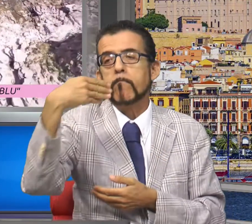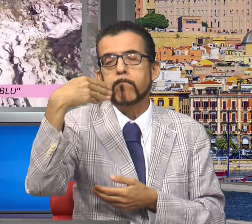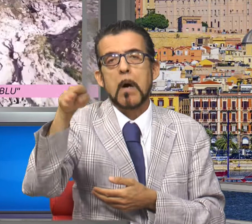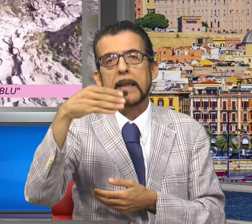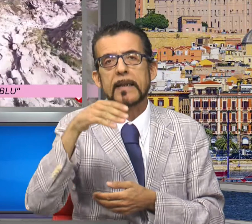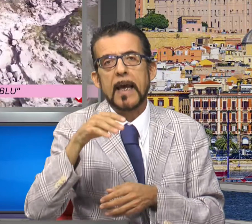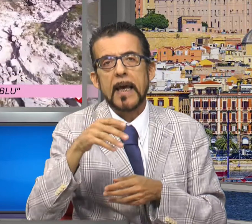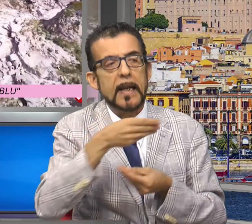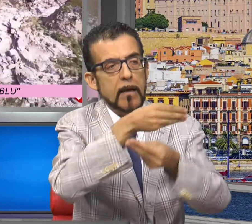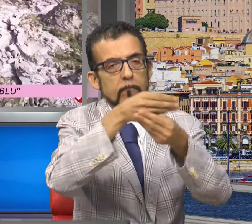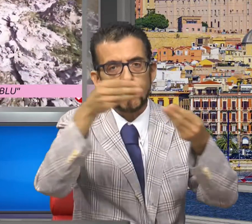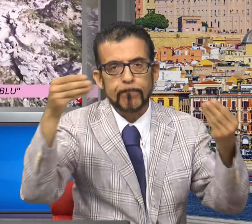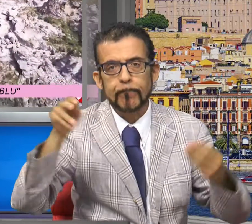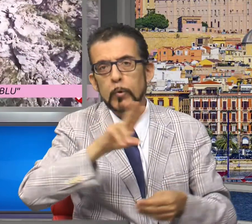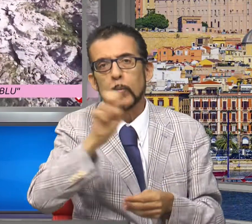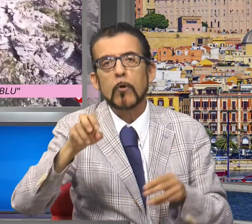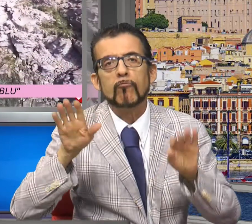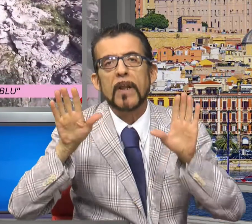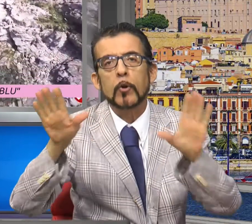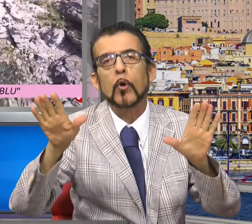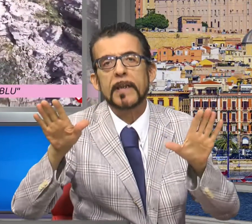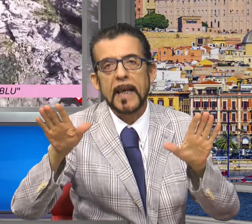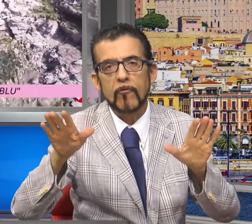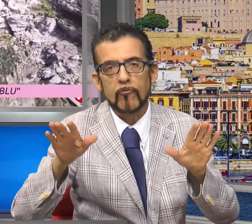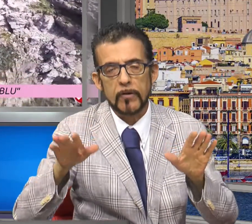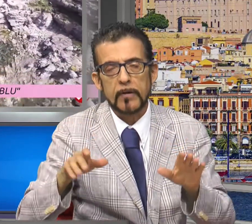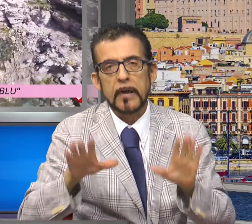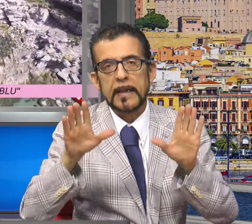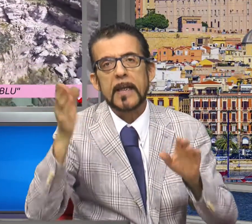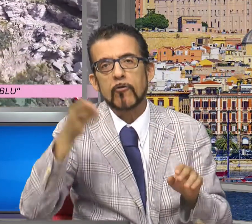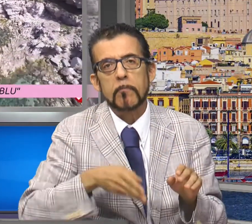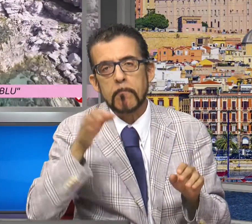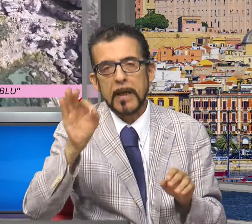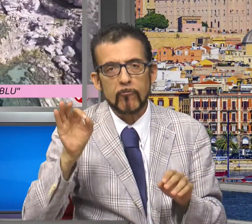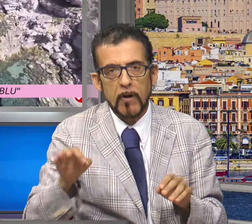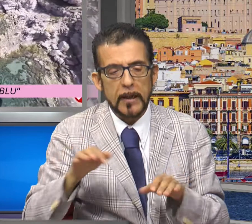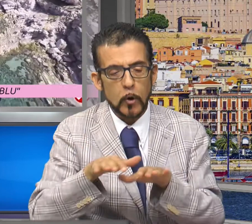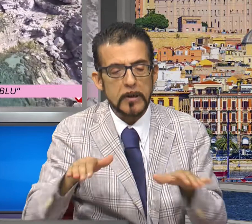località rivieraschi, 82 approdi turistici, 10% delle spiagge premiate a livello mondiale, e quest'anno,